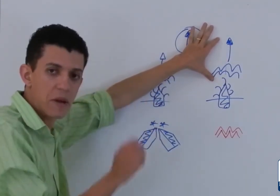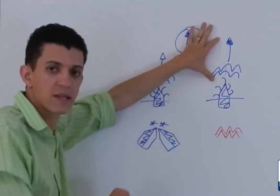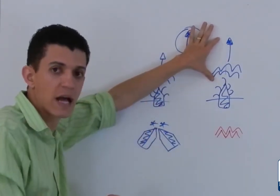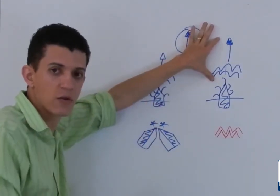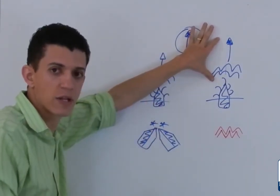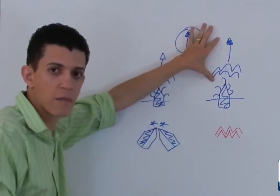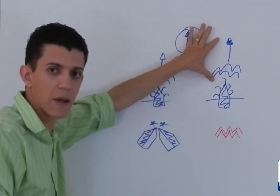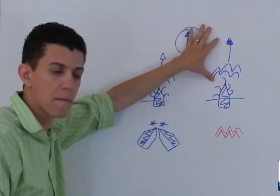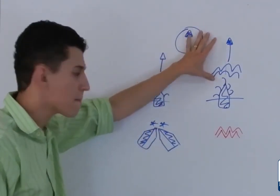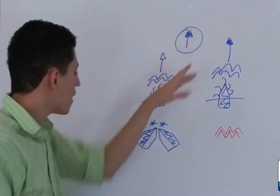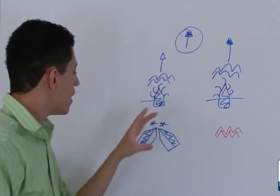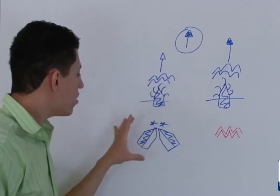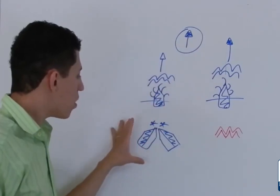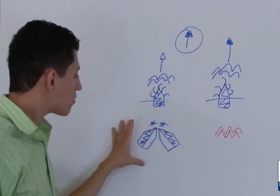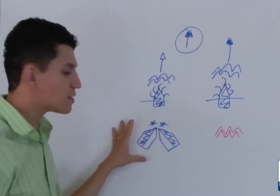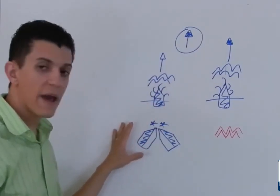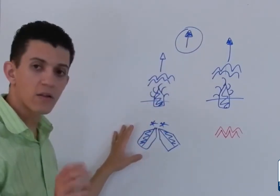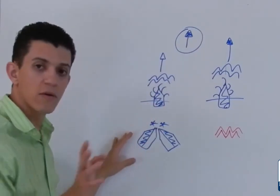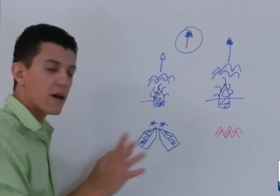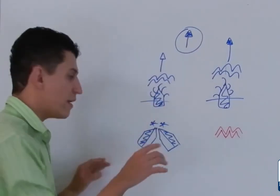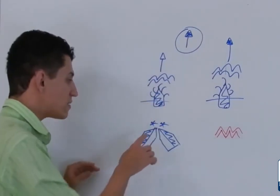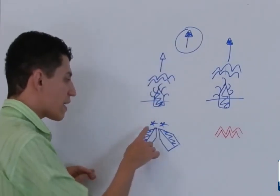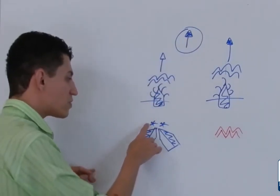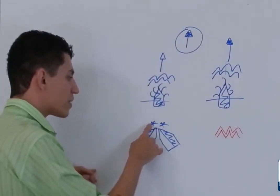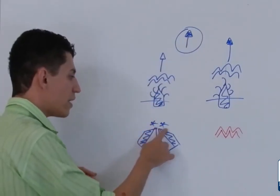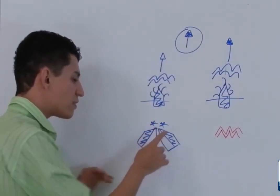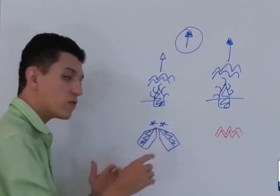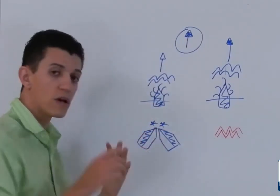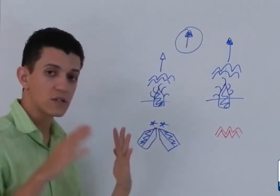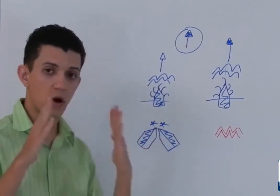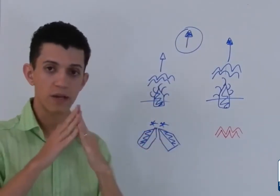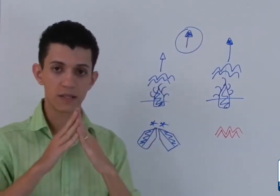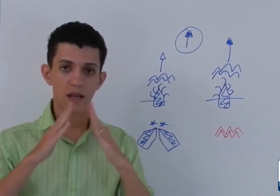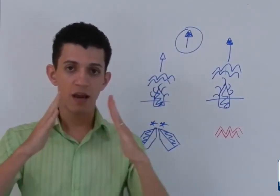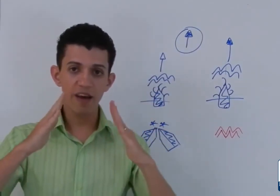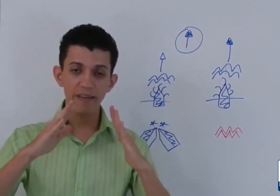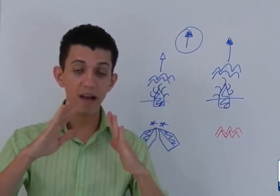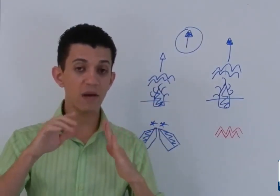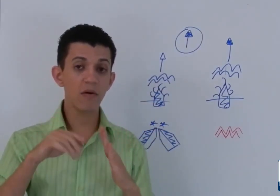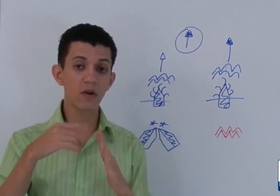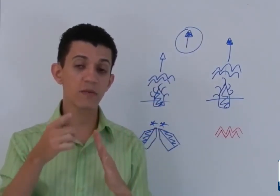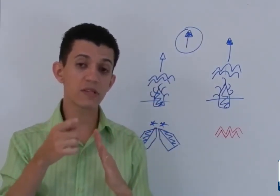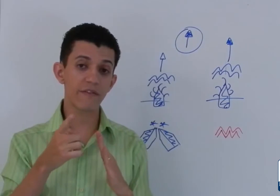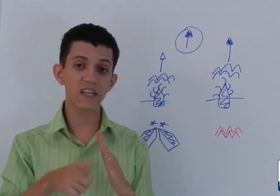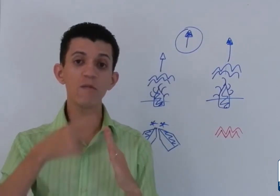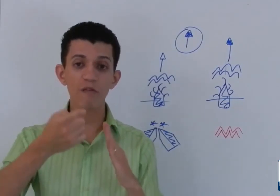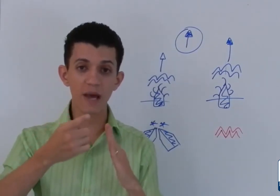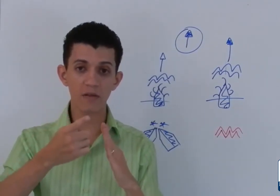representado aqui também. E o outro aspecto, nesse caso aqui, são dois toques. Na verdade, a nossa mão está fazendo um movimento.